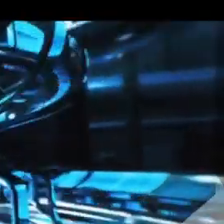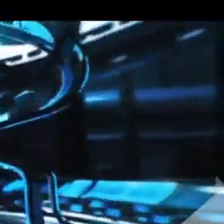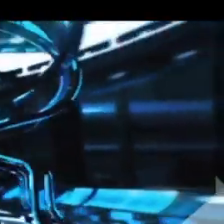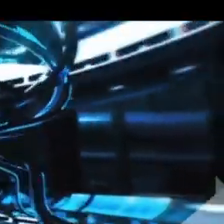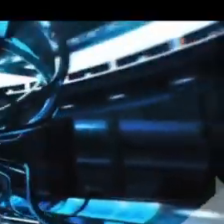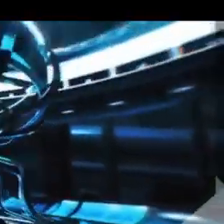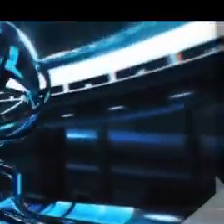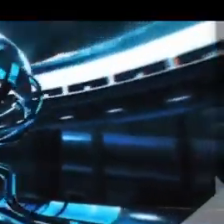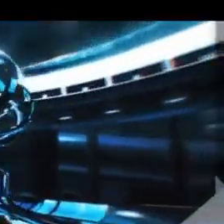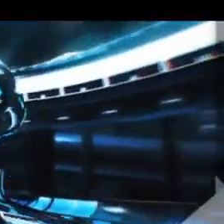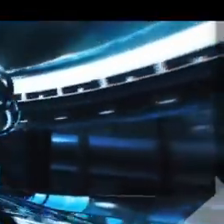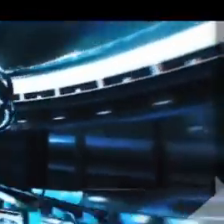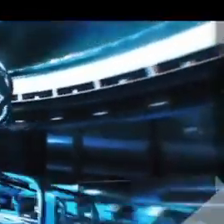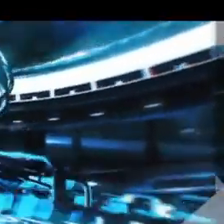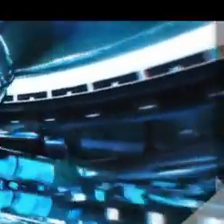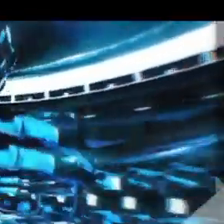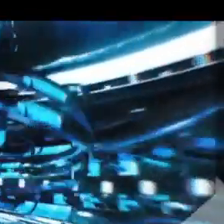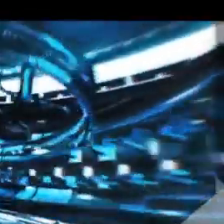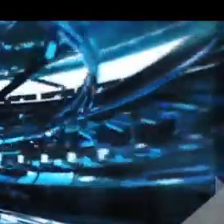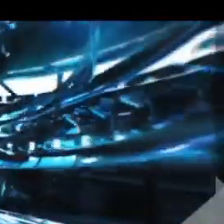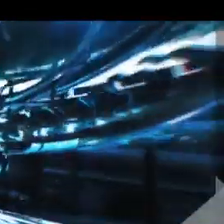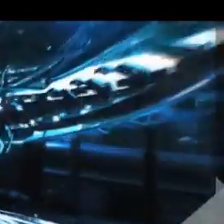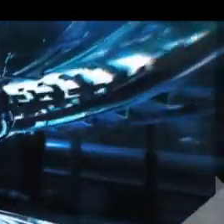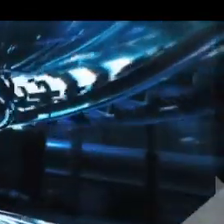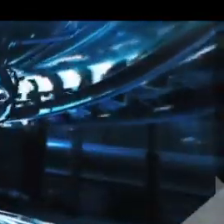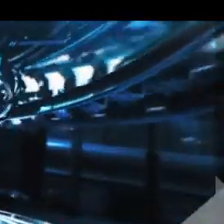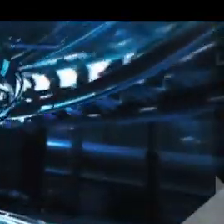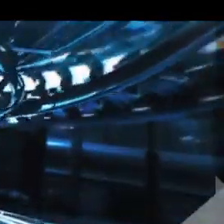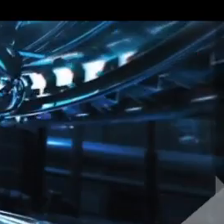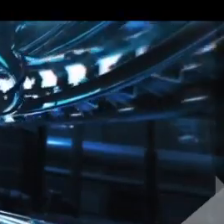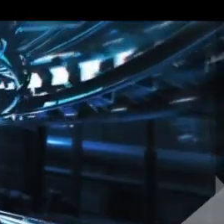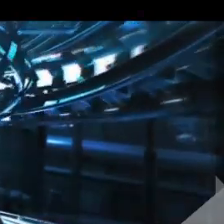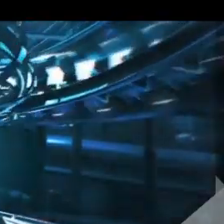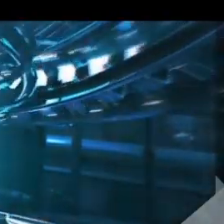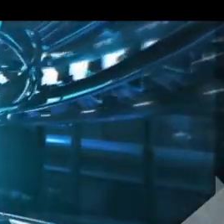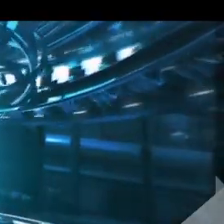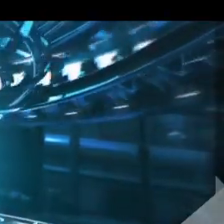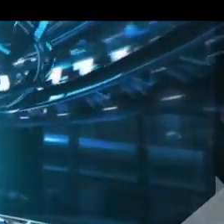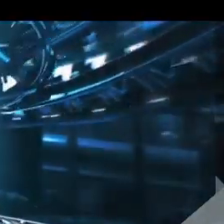Render for status.